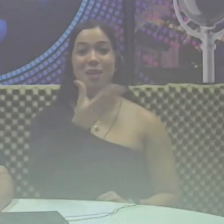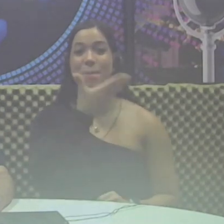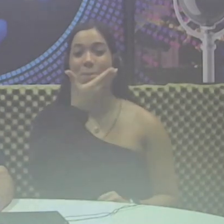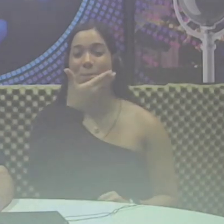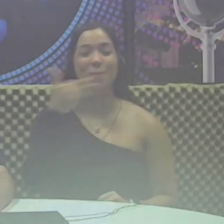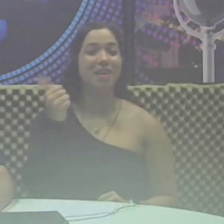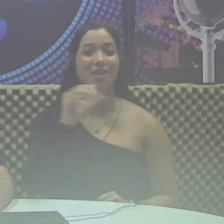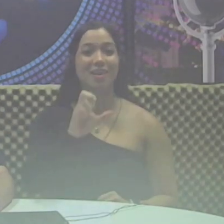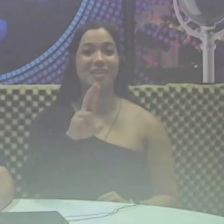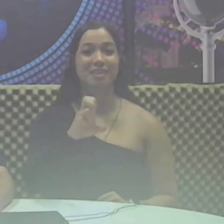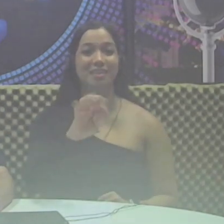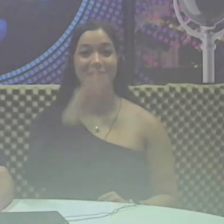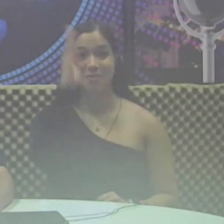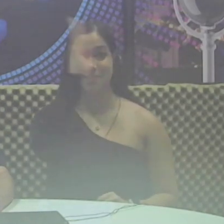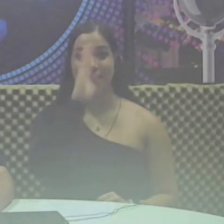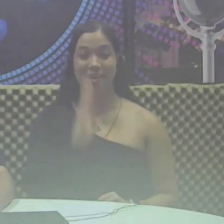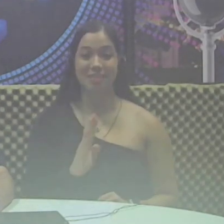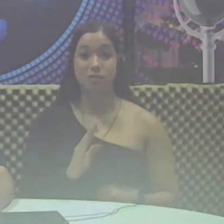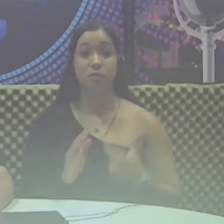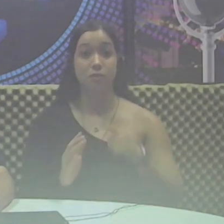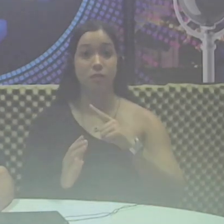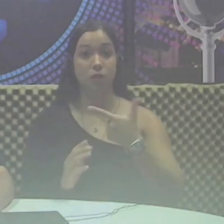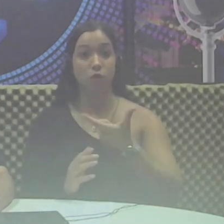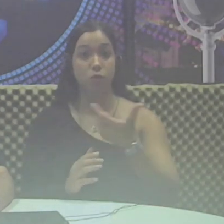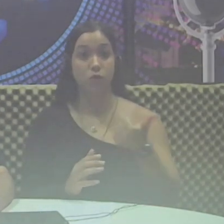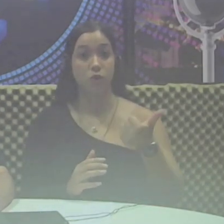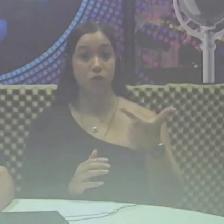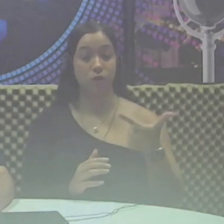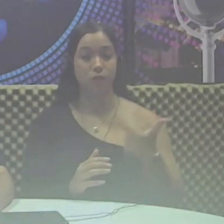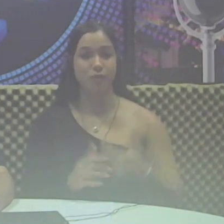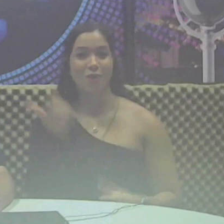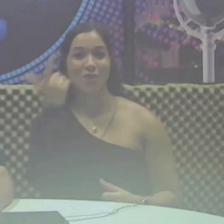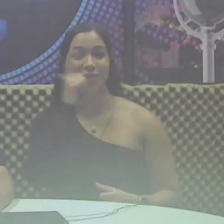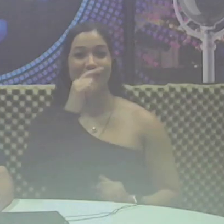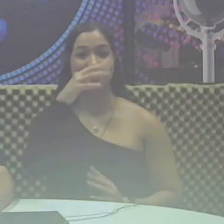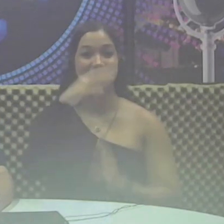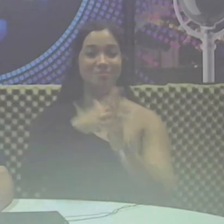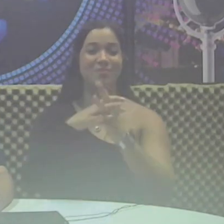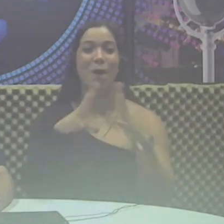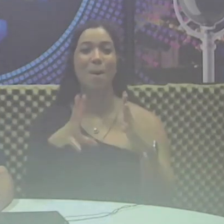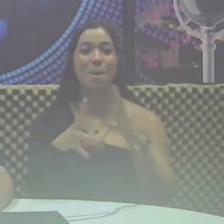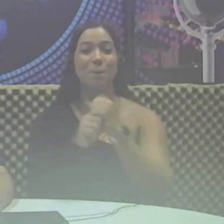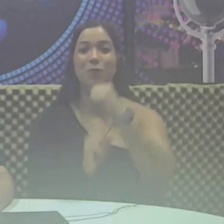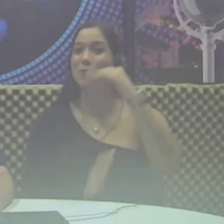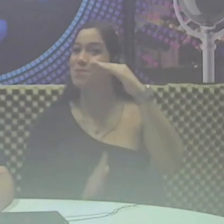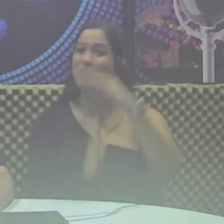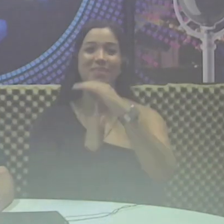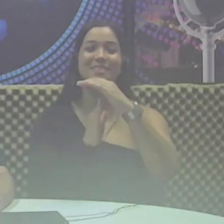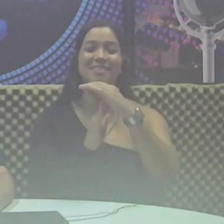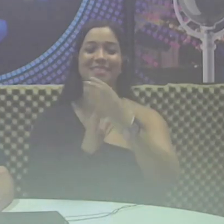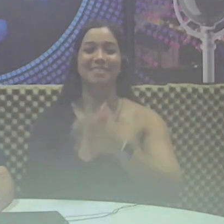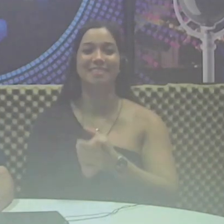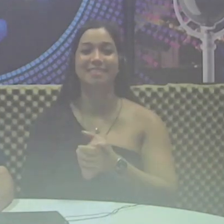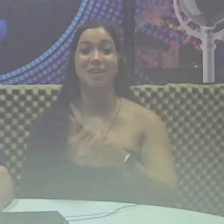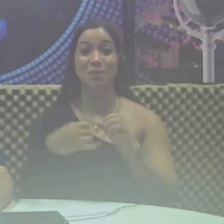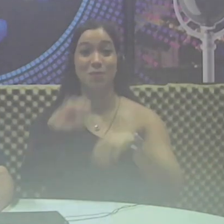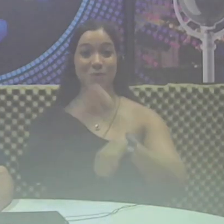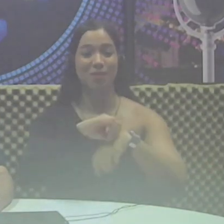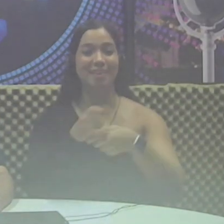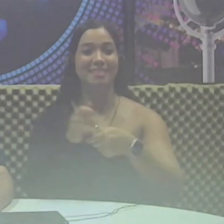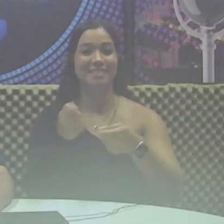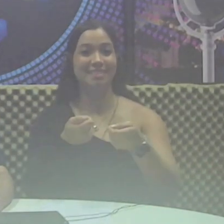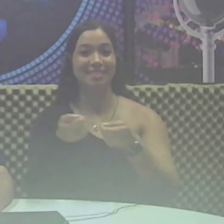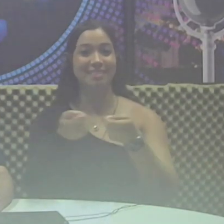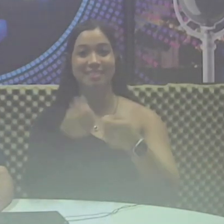do Brasil, de um total de 212, que conseguiram alcançar pontuação máxima. A unidade é administrada